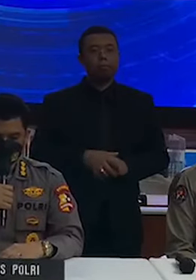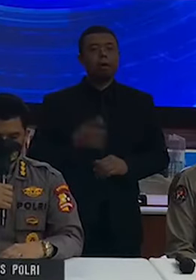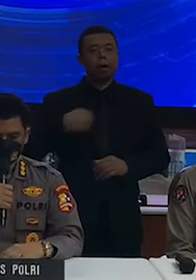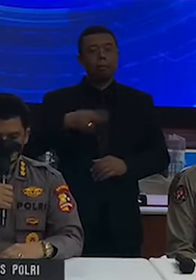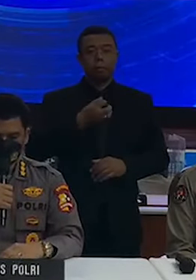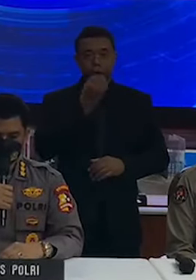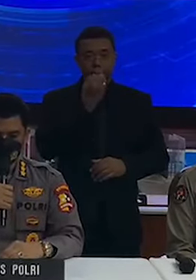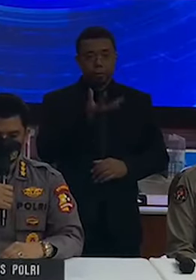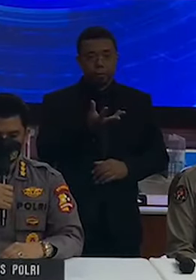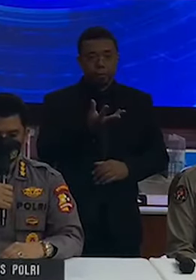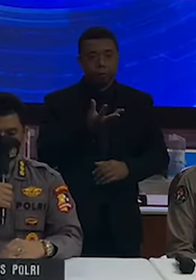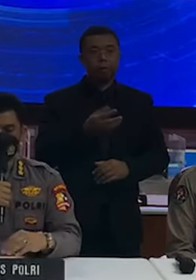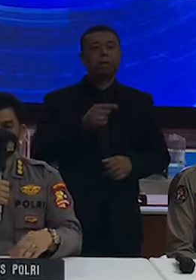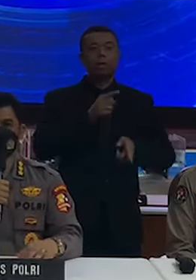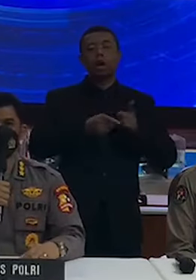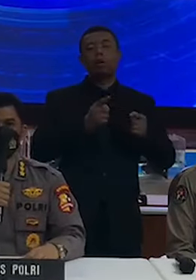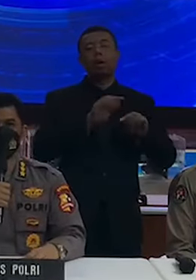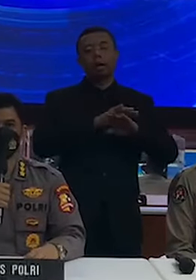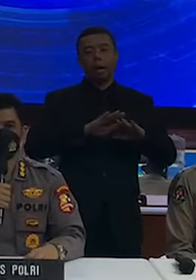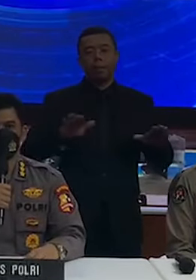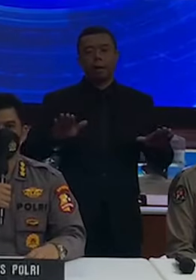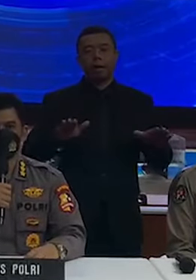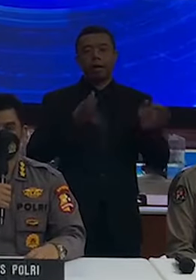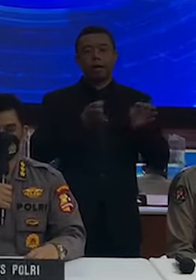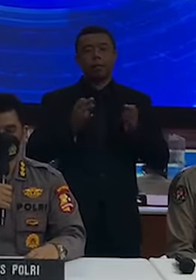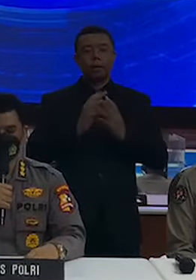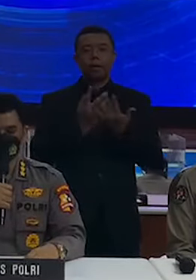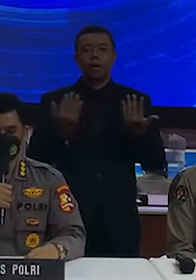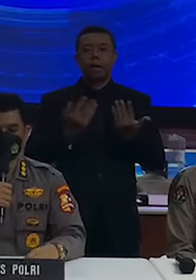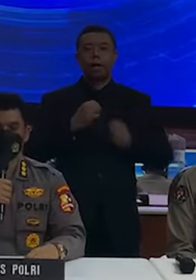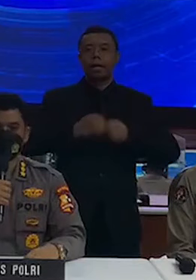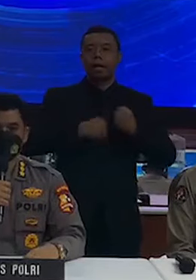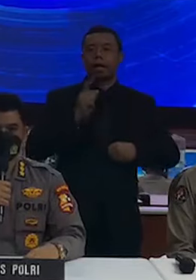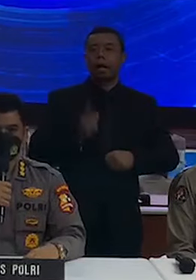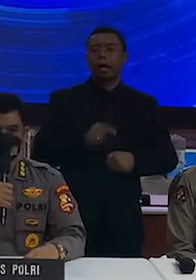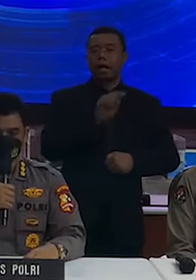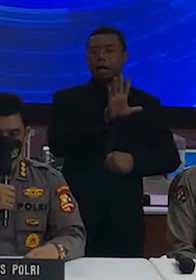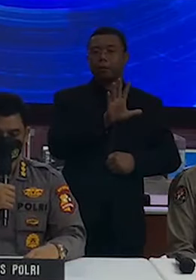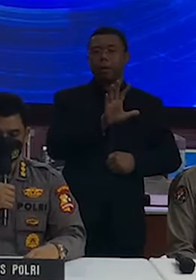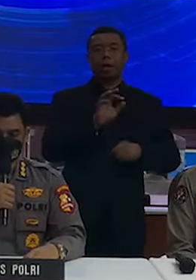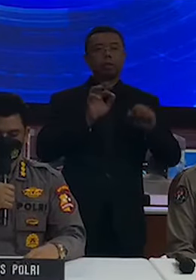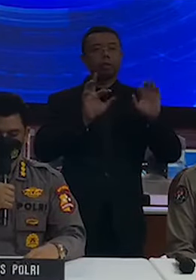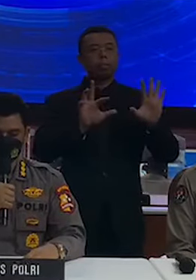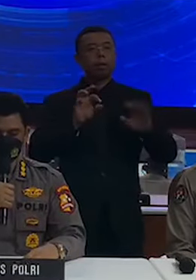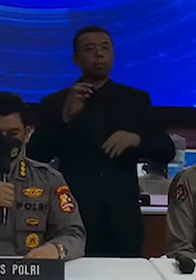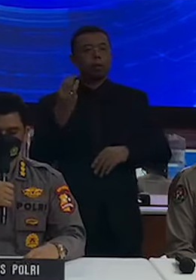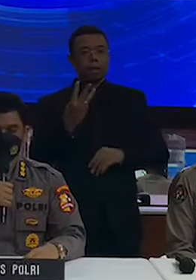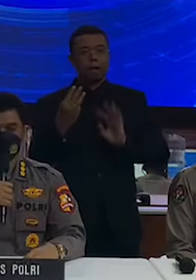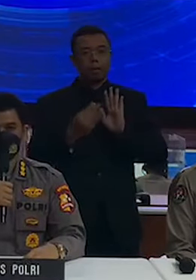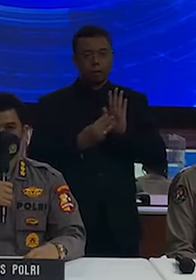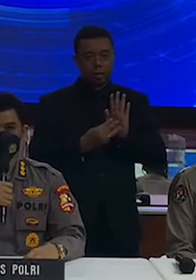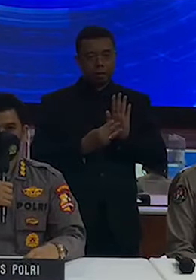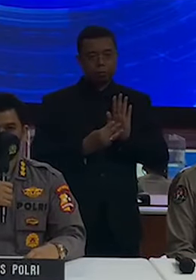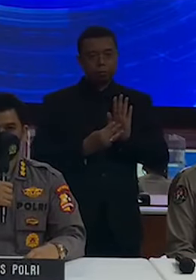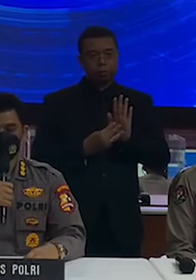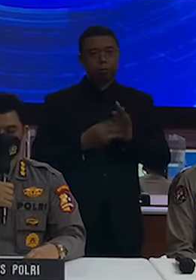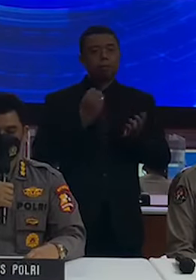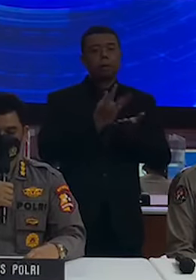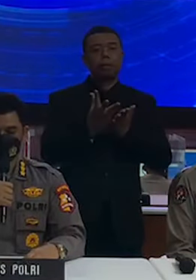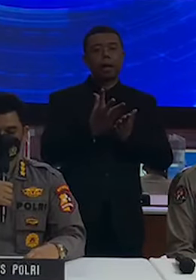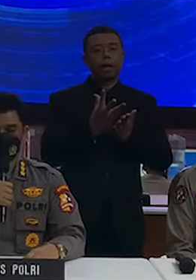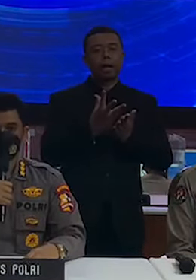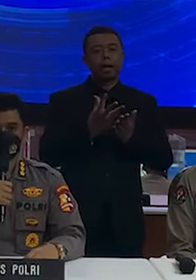Kami perlu sampaikan bahwa tren gangguan Kamtipmas kejahatan sebanyak 593 kasus,